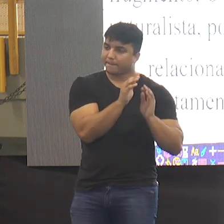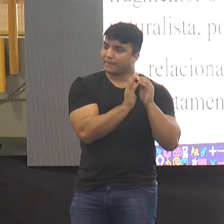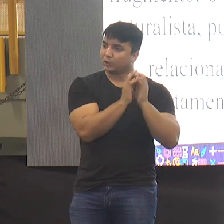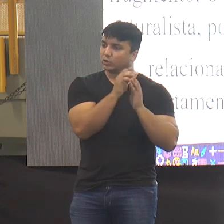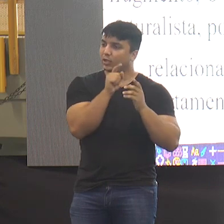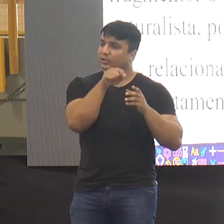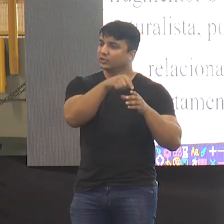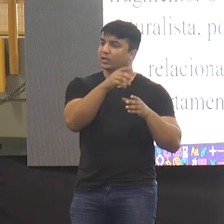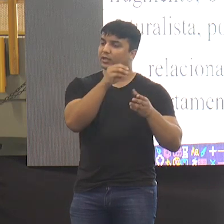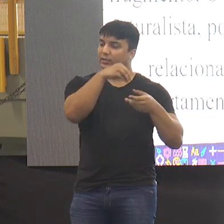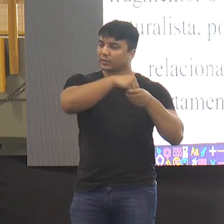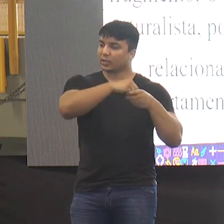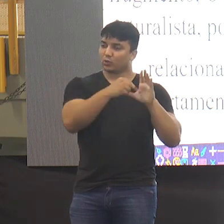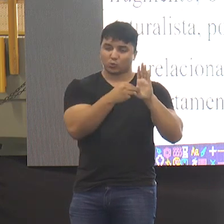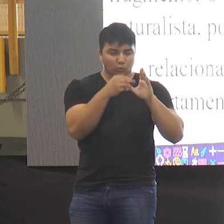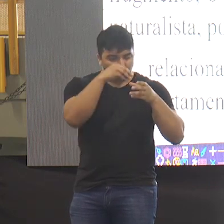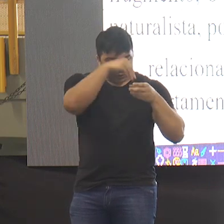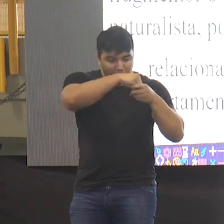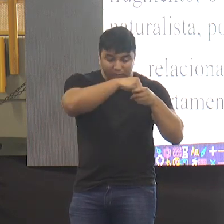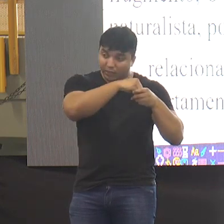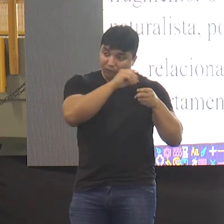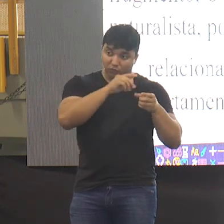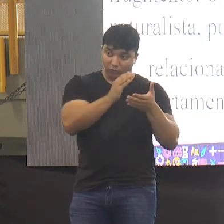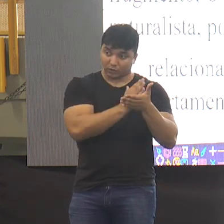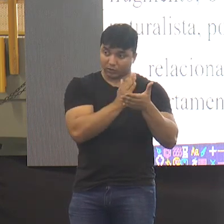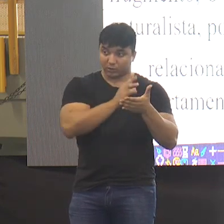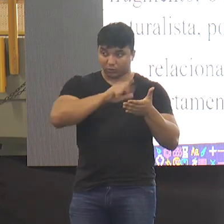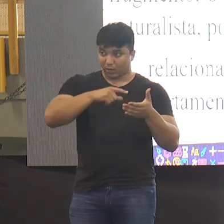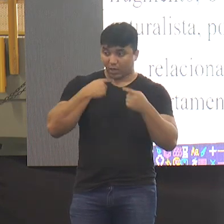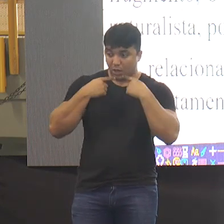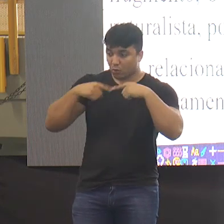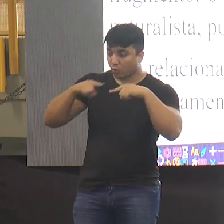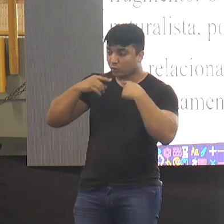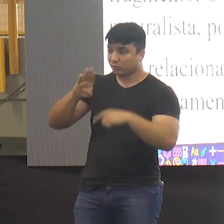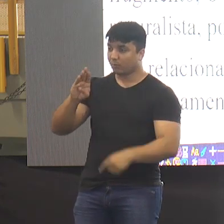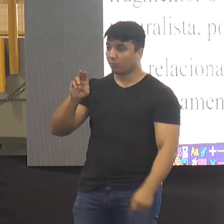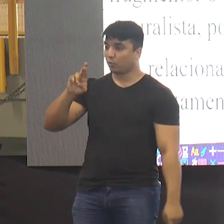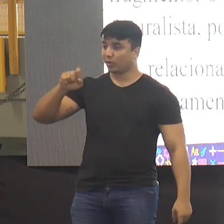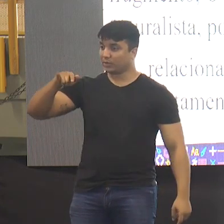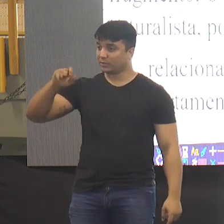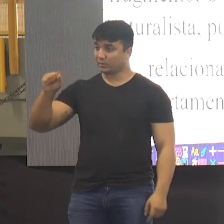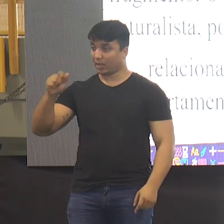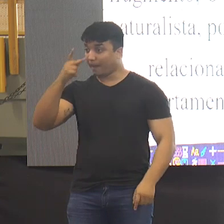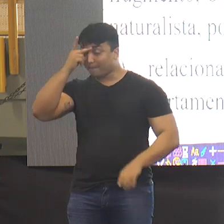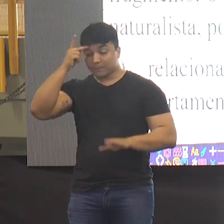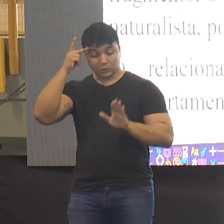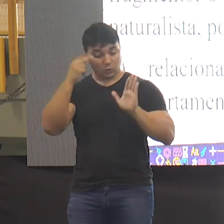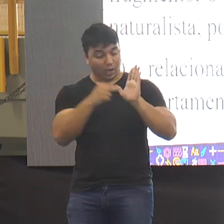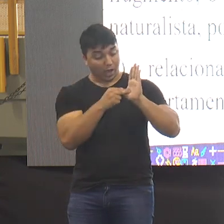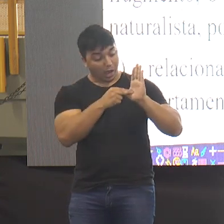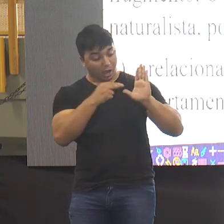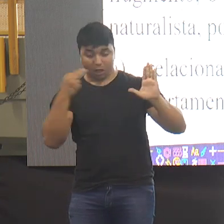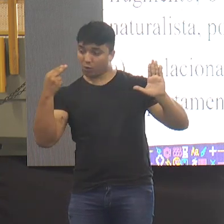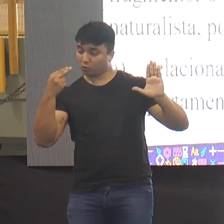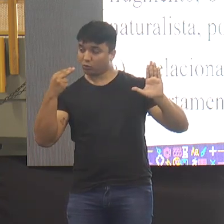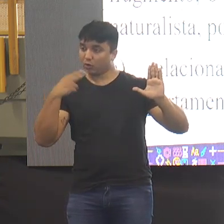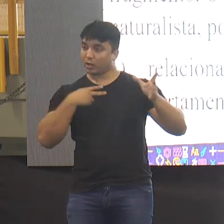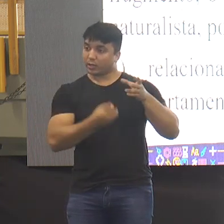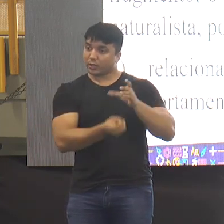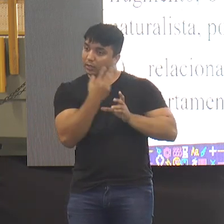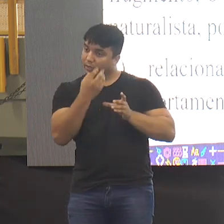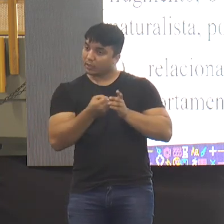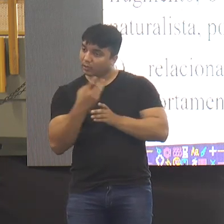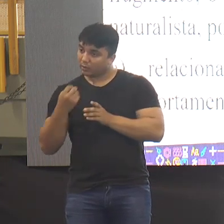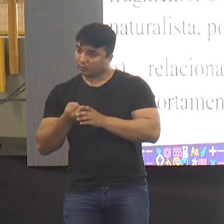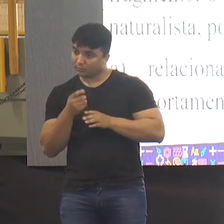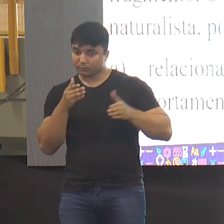é o personagem A, B ou C que vai criticar a burguesia. É o autor do livro que cria personagens